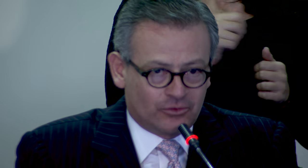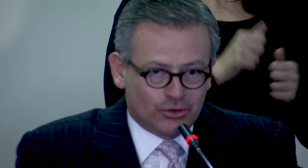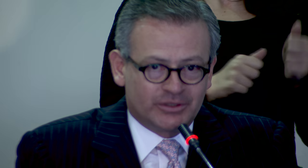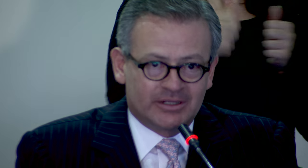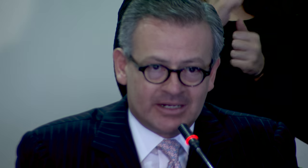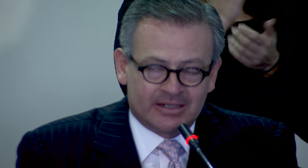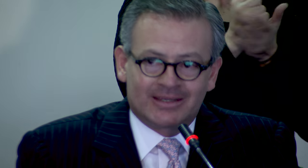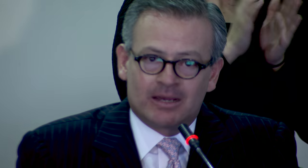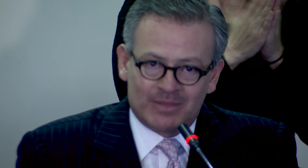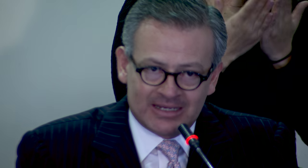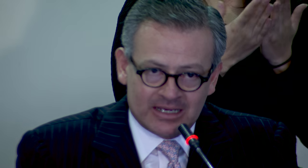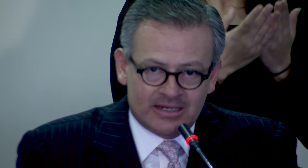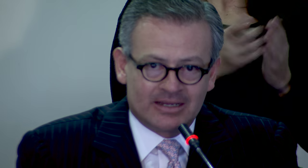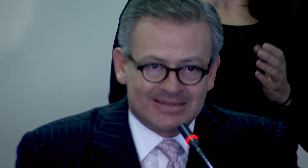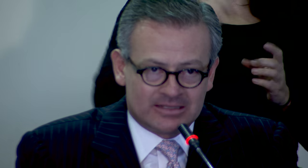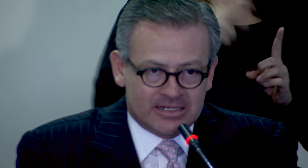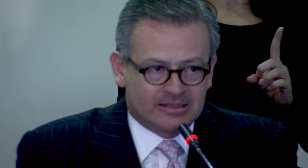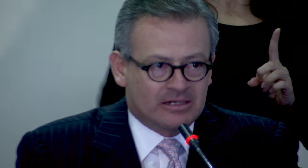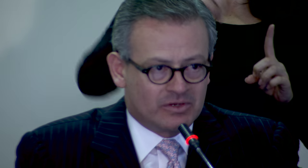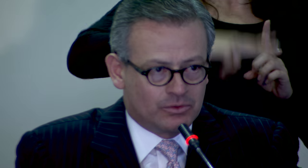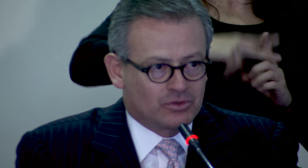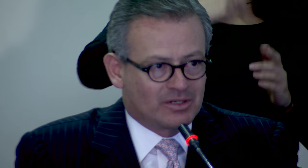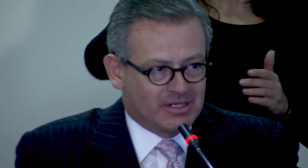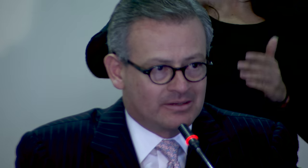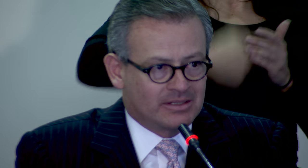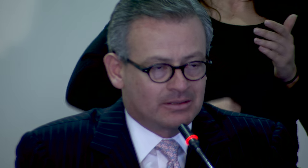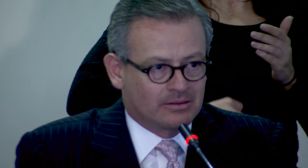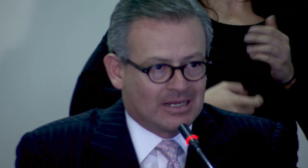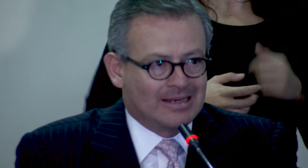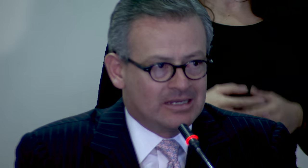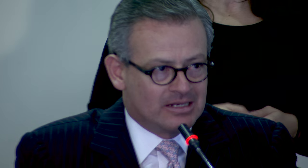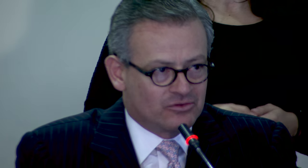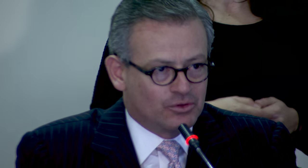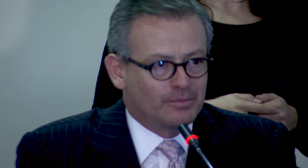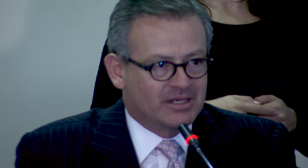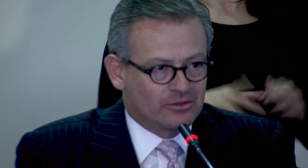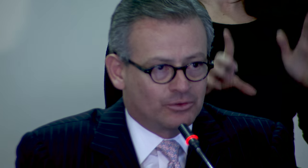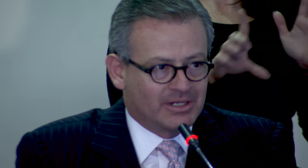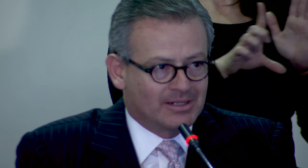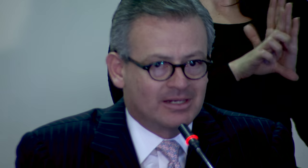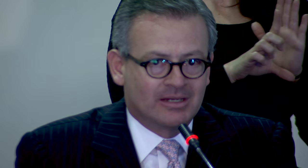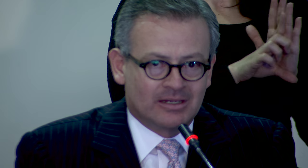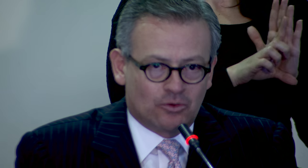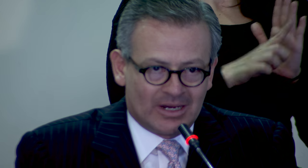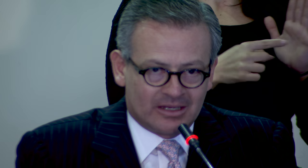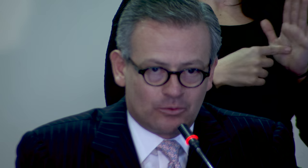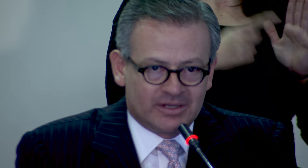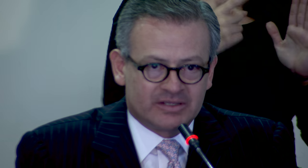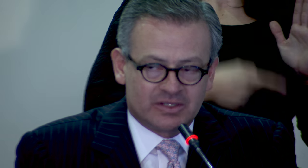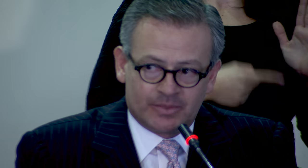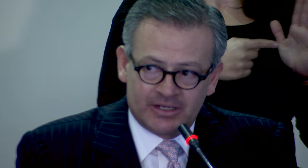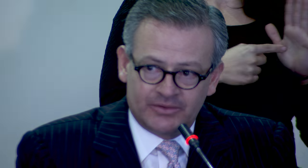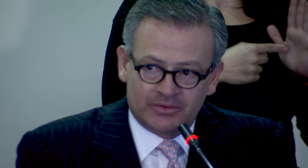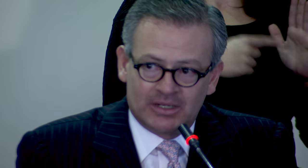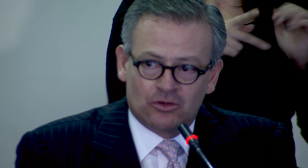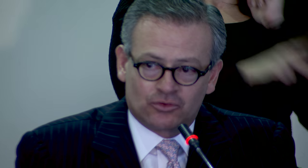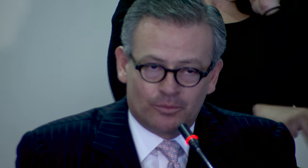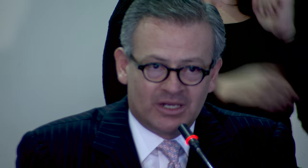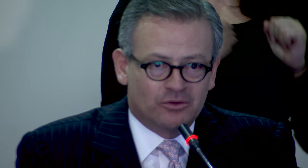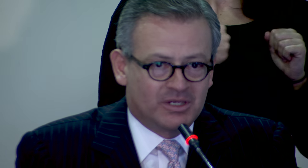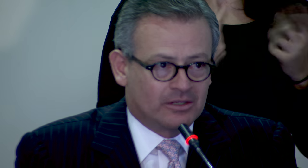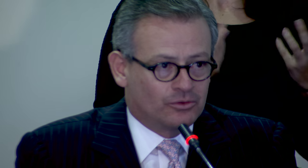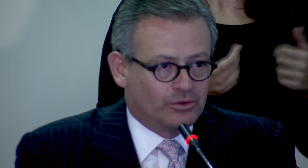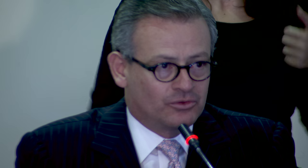de migración tendrán que aplicar estricta y rigurosamente la legislación migratoria con la que cuenta este país y